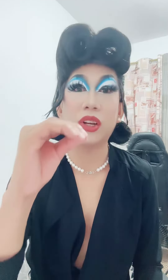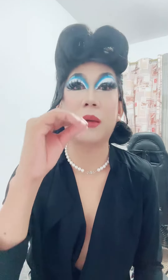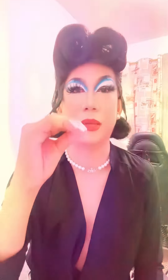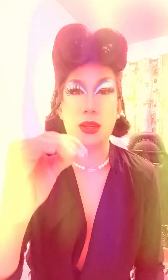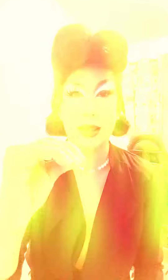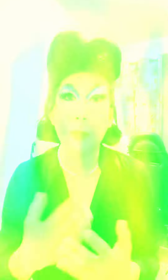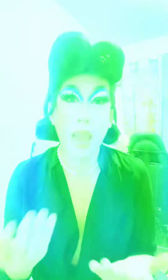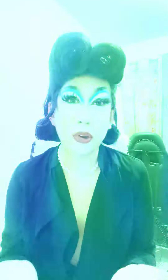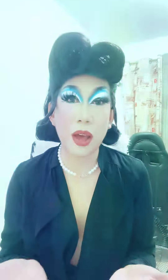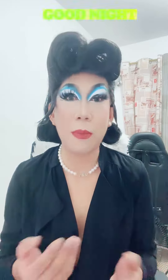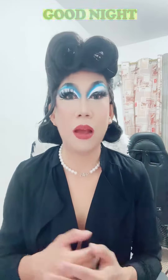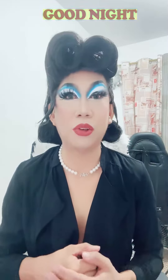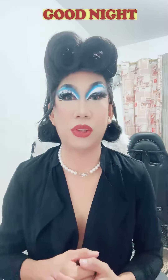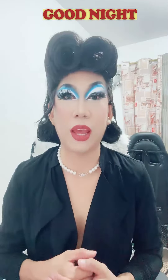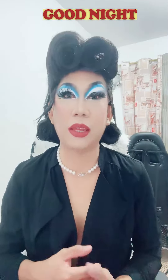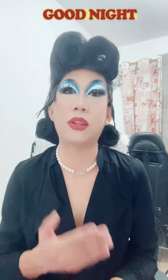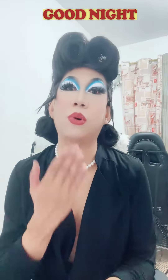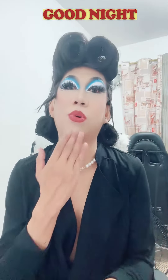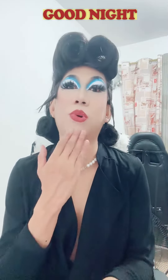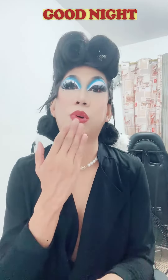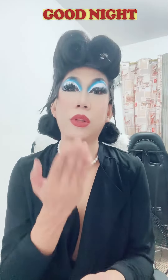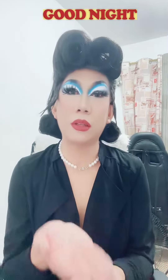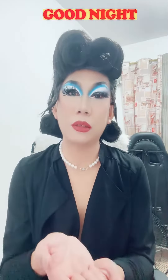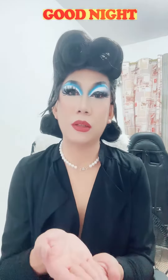gabi na. Paano nga ba ang good night? So, good